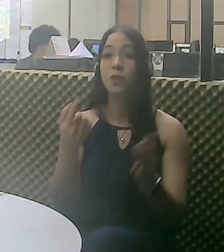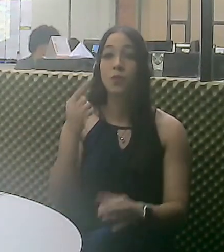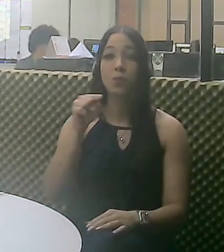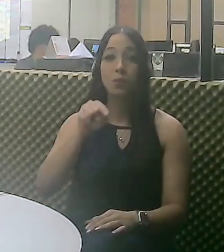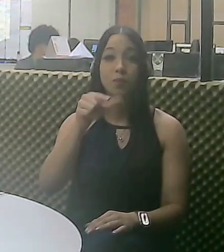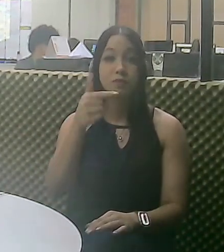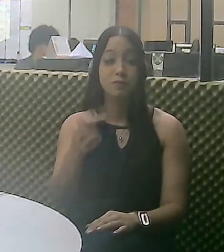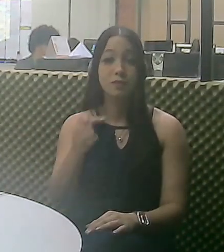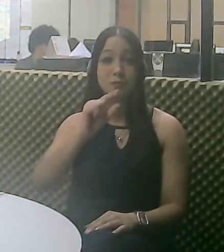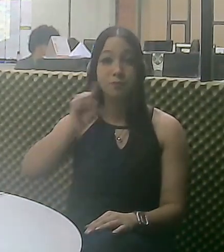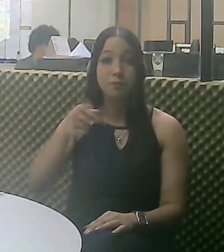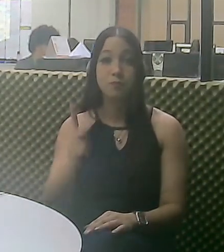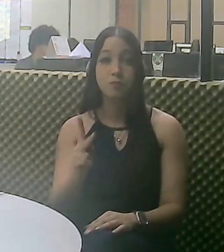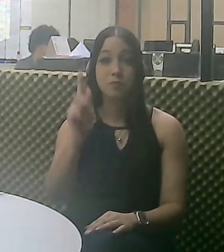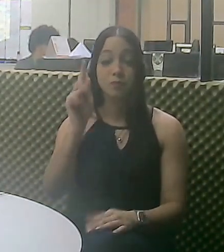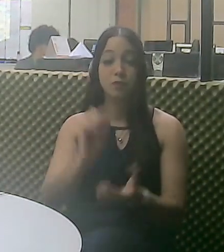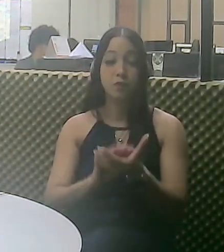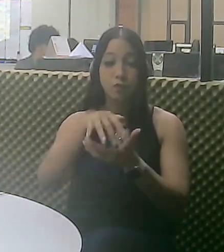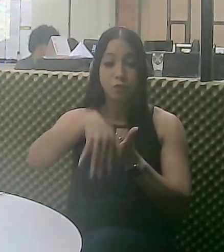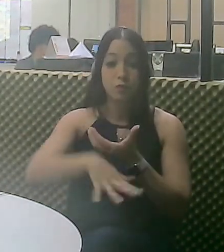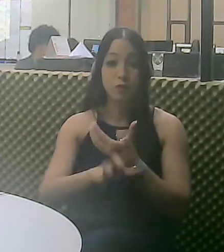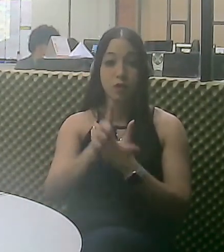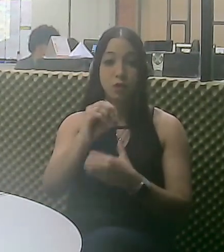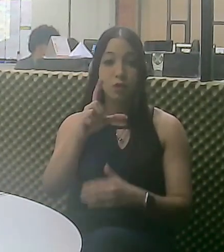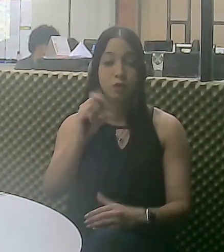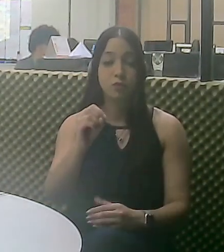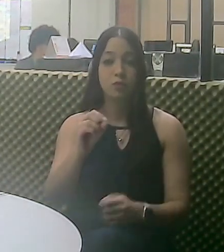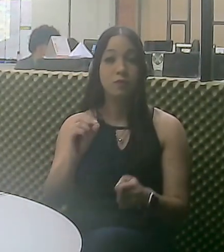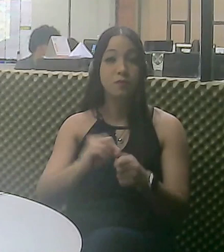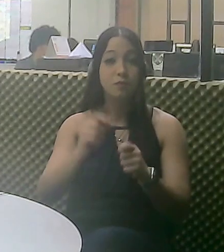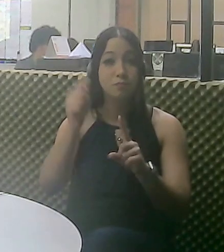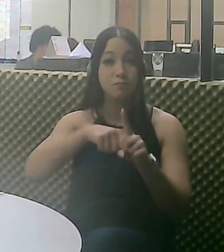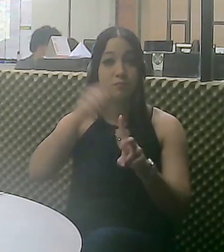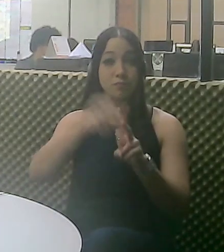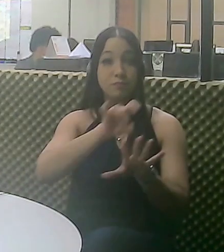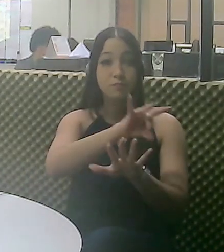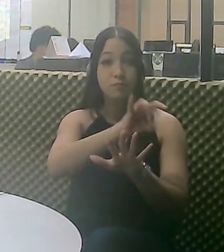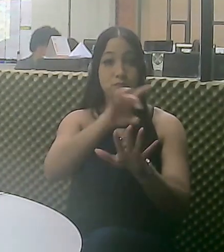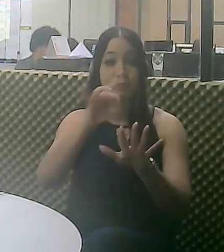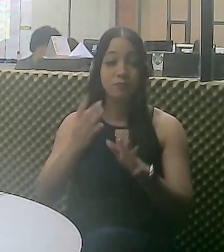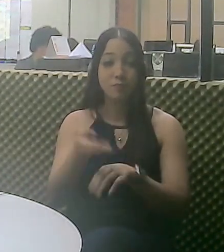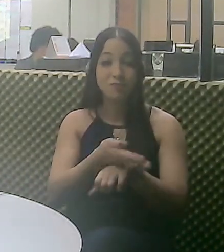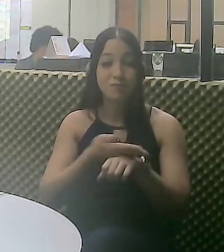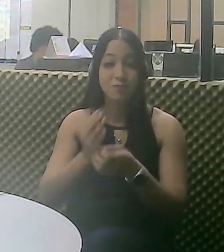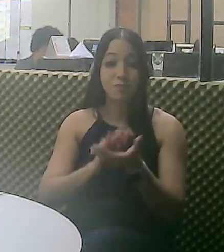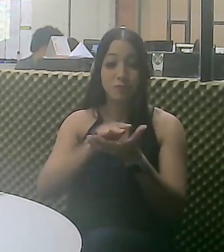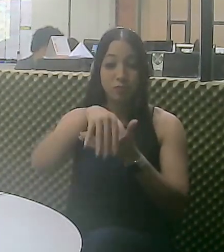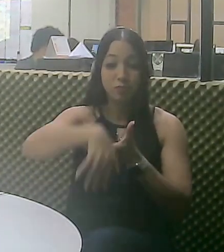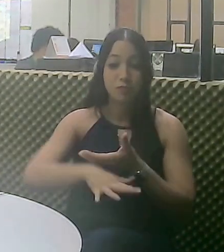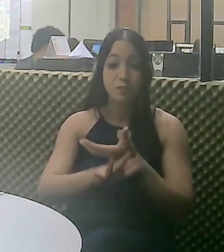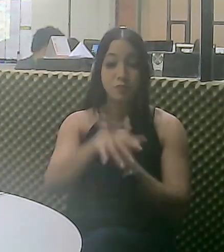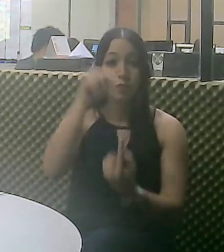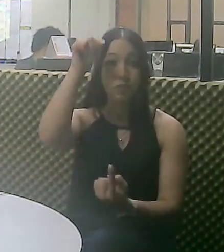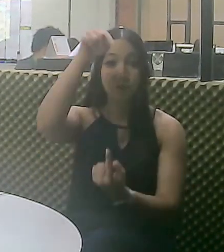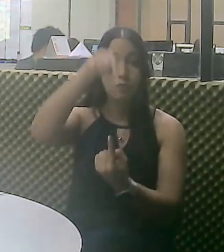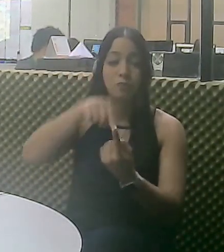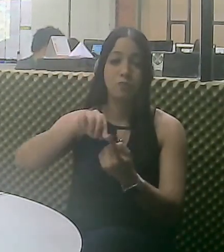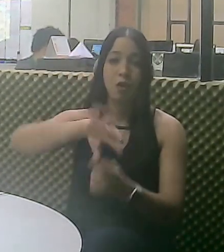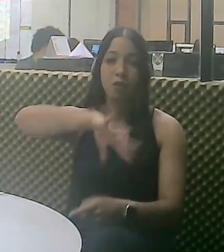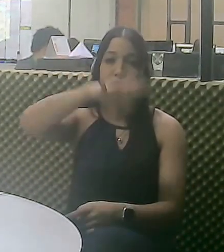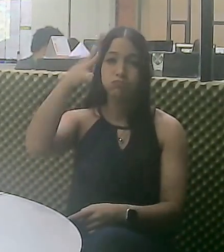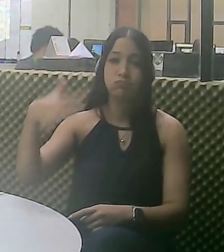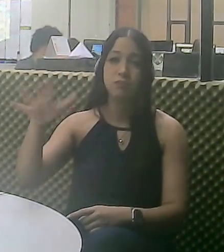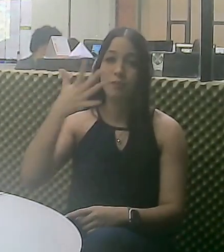1.7000 toneladas de lodo de esgoto são produzidos mensalmente pelo tratamento de esgoto e destinado Ao aterro